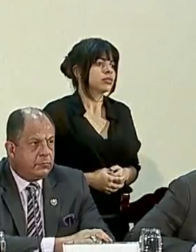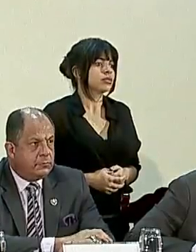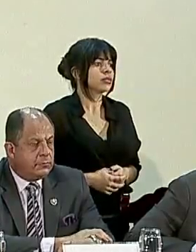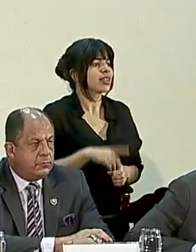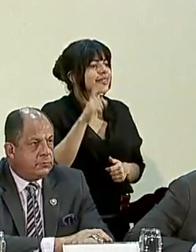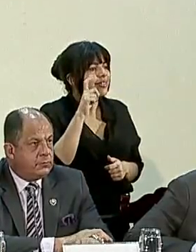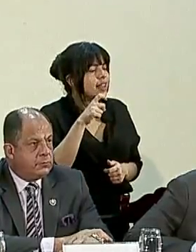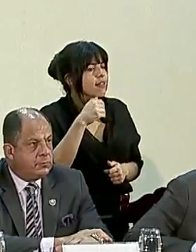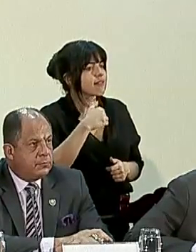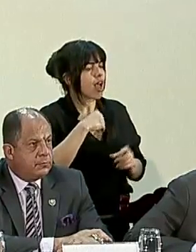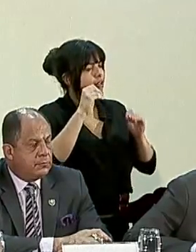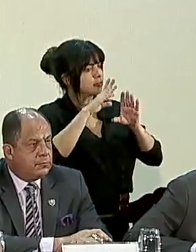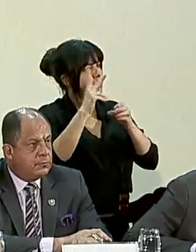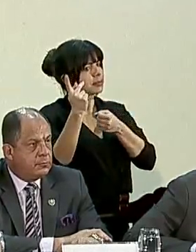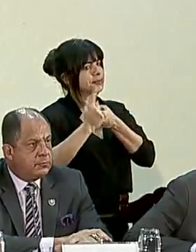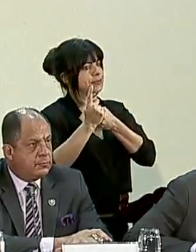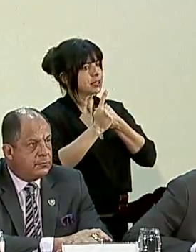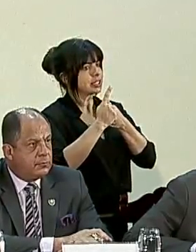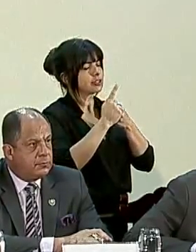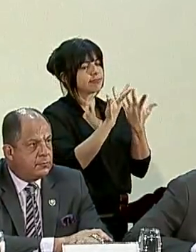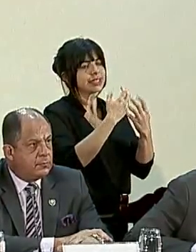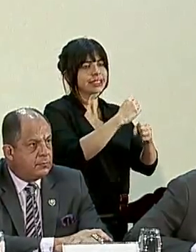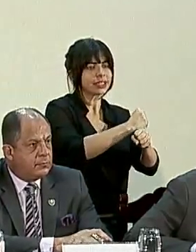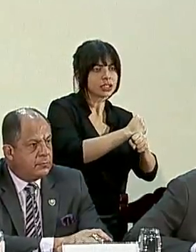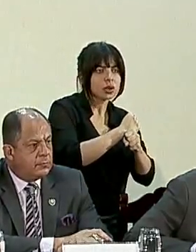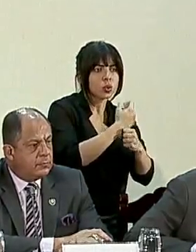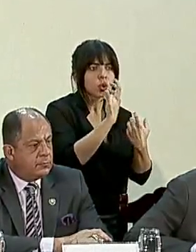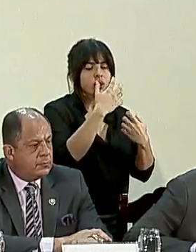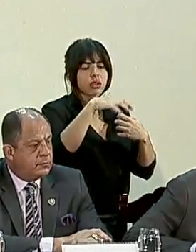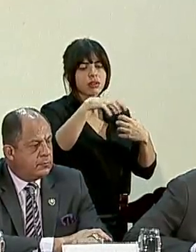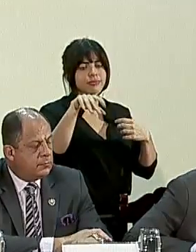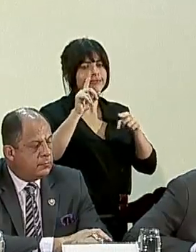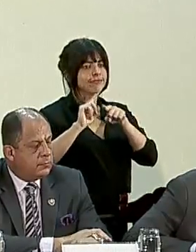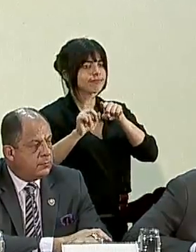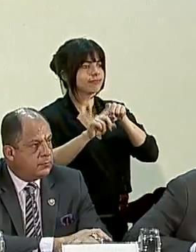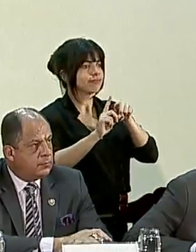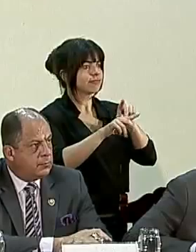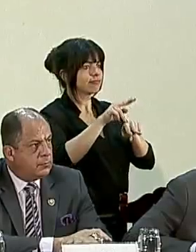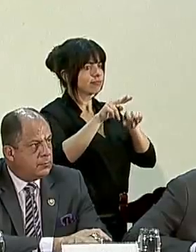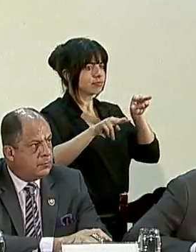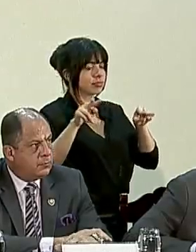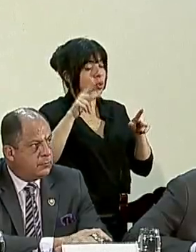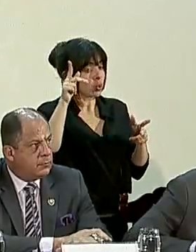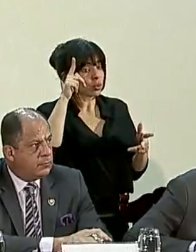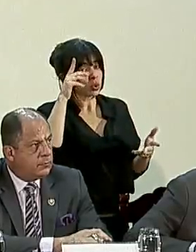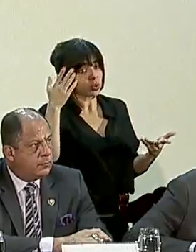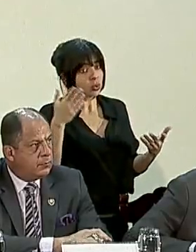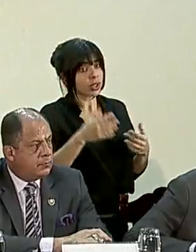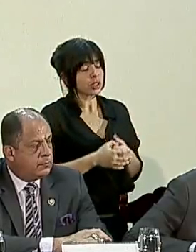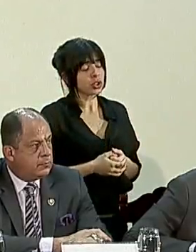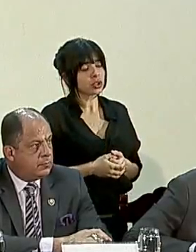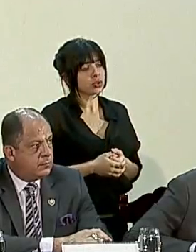tiene que haber una evidente participación de seguridad y de otros sectores que, por supuesto,